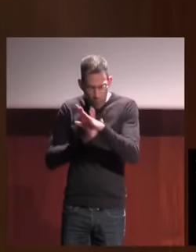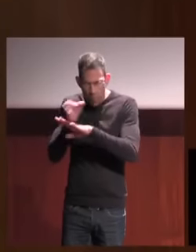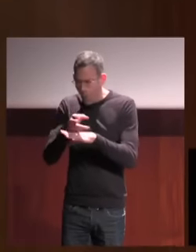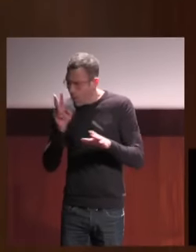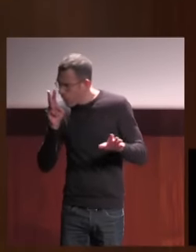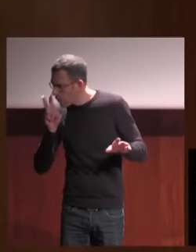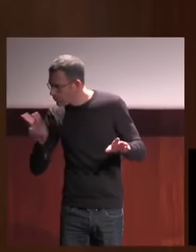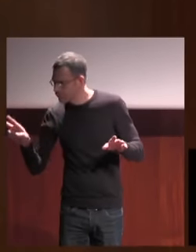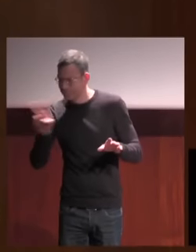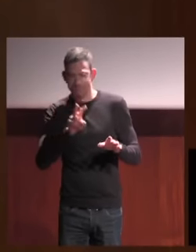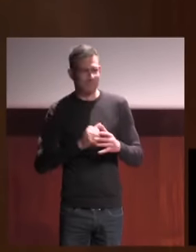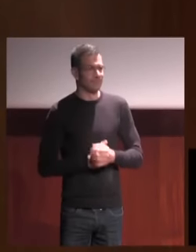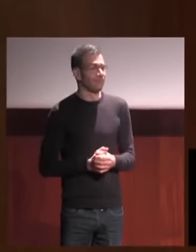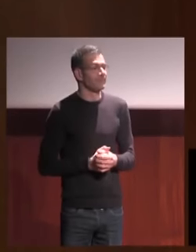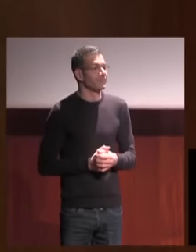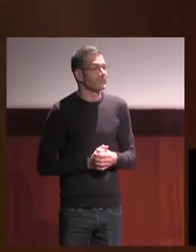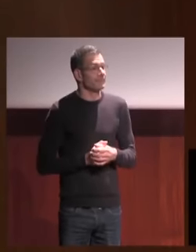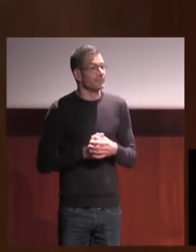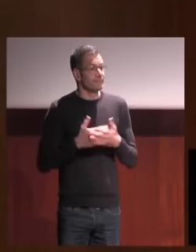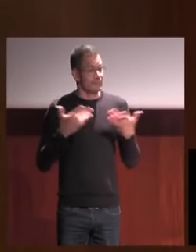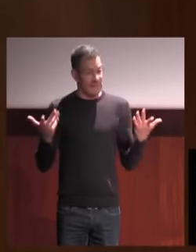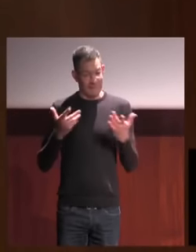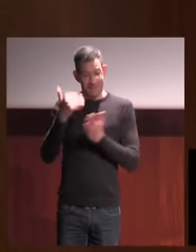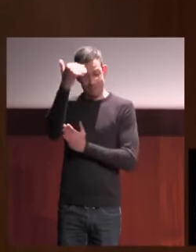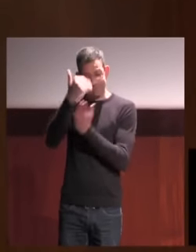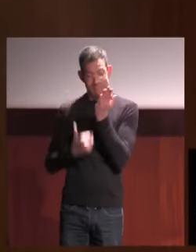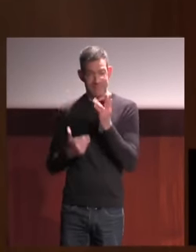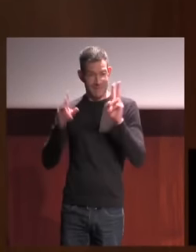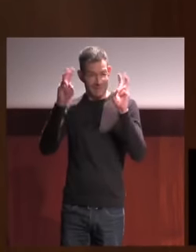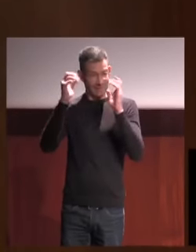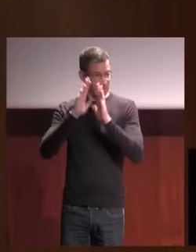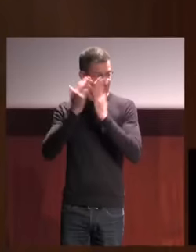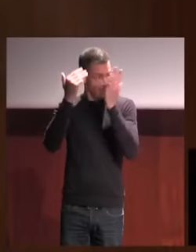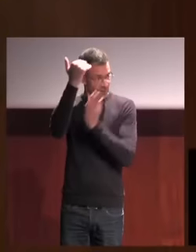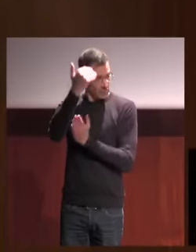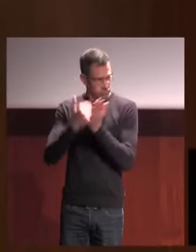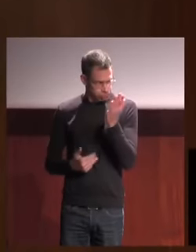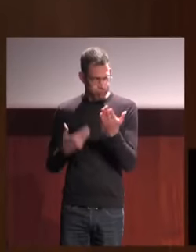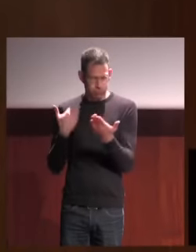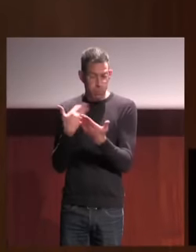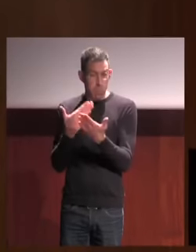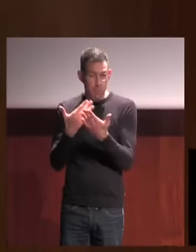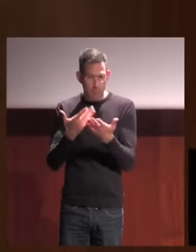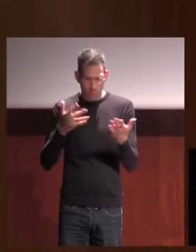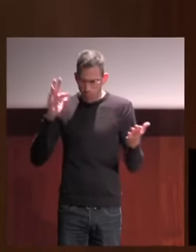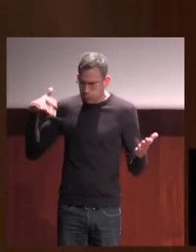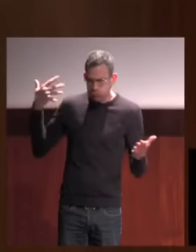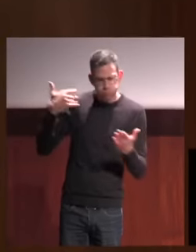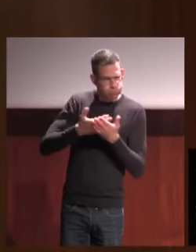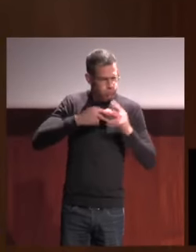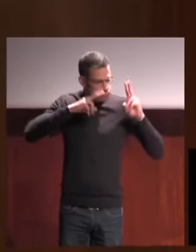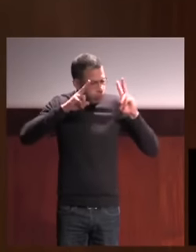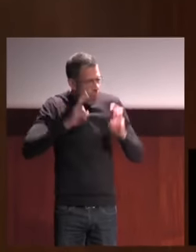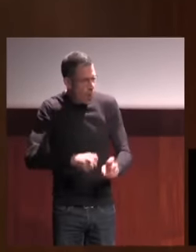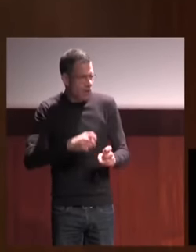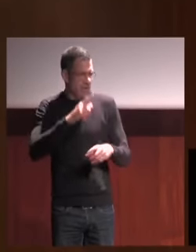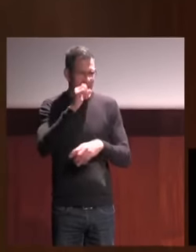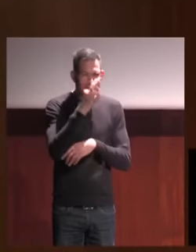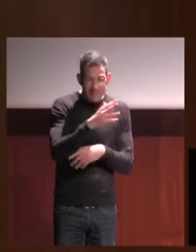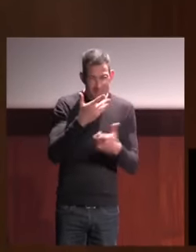Et cette présentation, cette bibliographie témoigne de la richesse des études et des travaux sur la